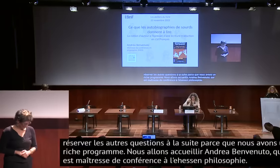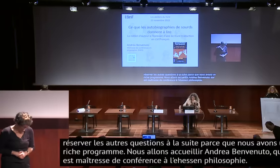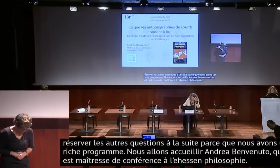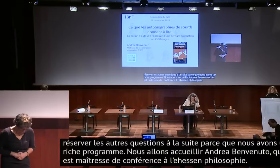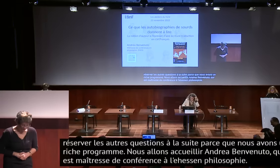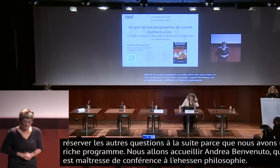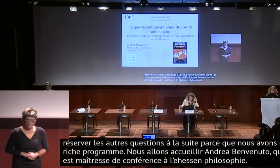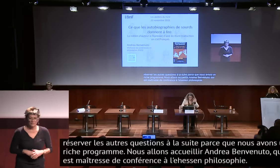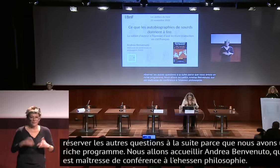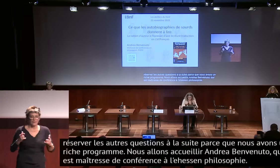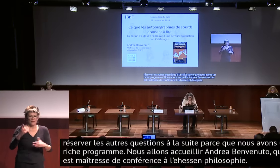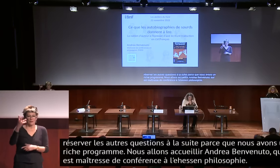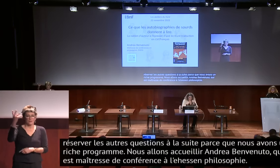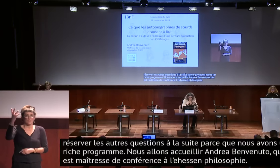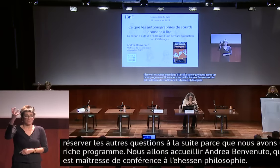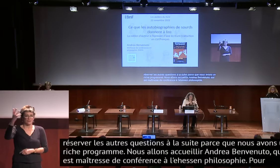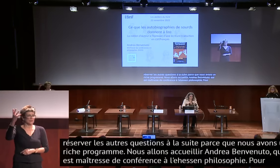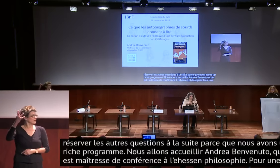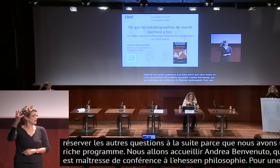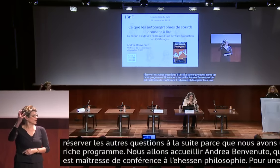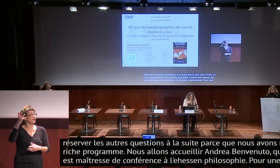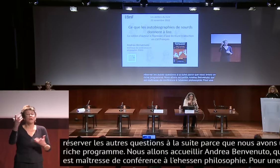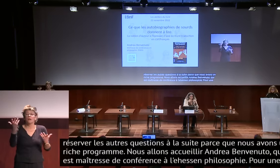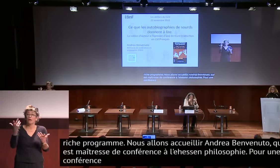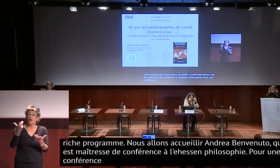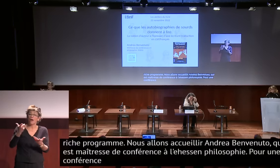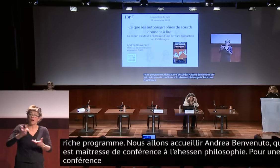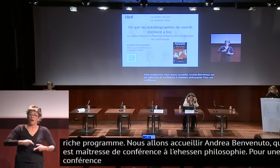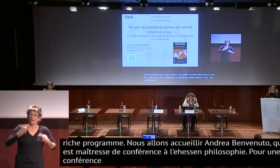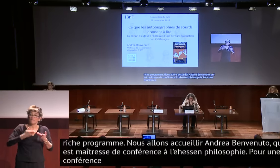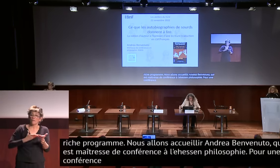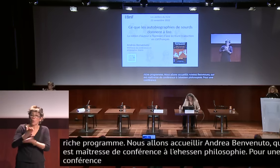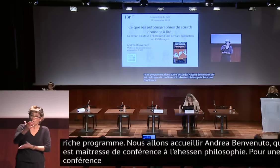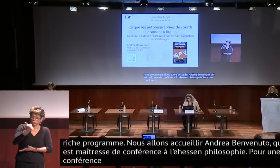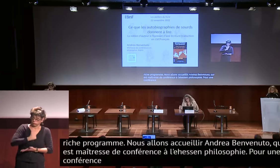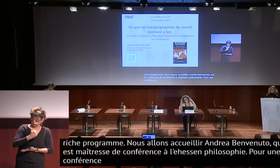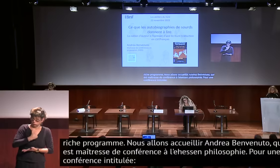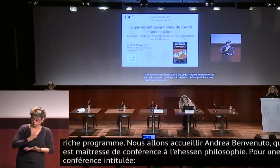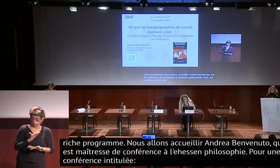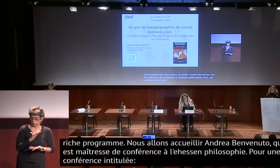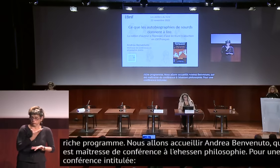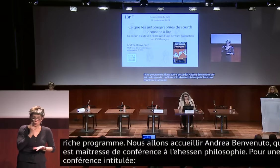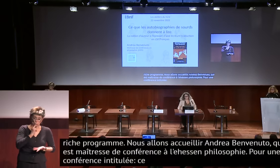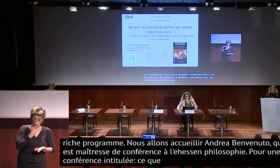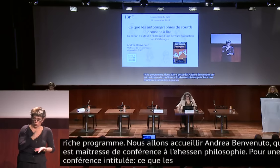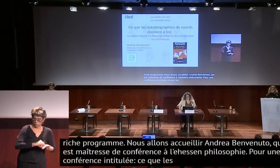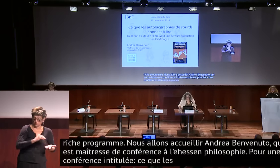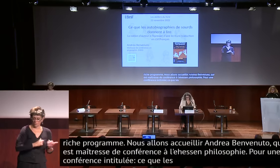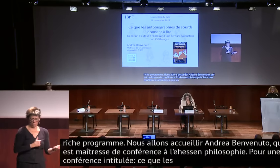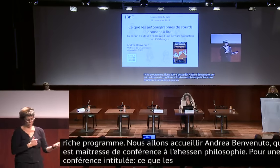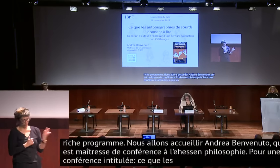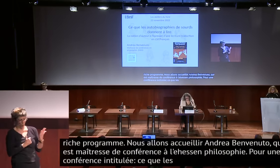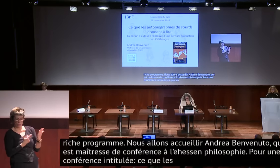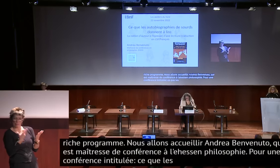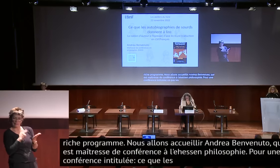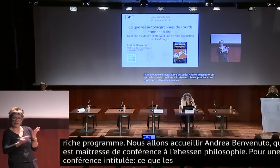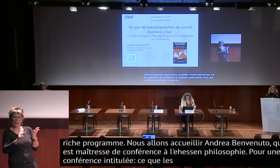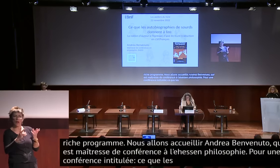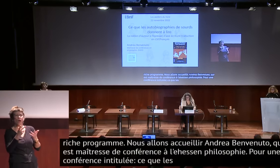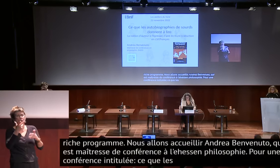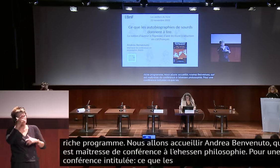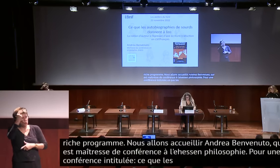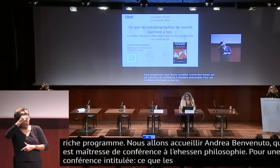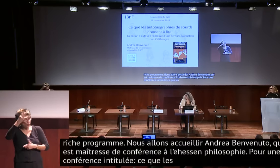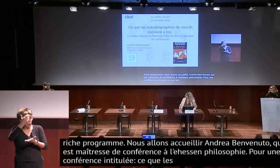Donc, pour une conférence intitulée « Ce que les autobiographies de sourds donnent à lire, la notion d'auteur à l'épreuve d'une